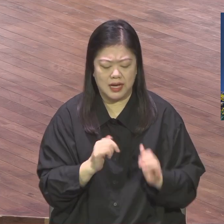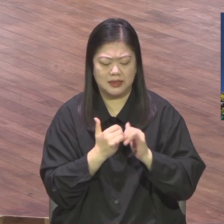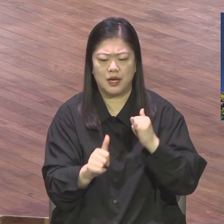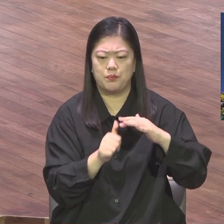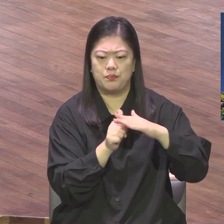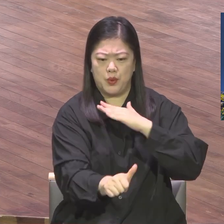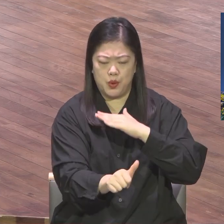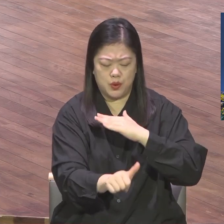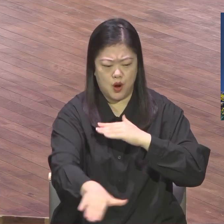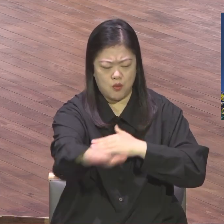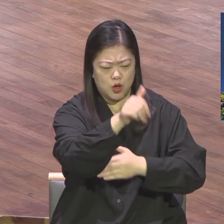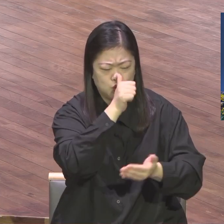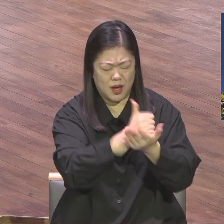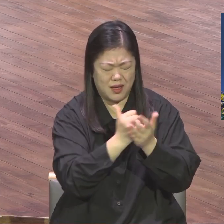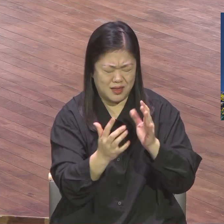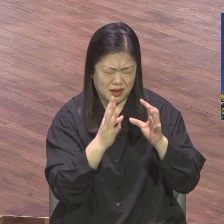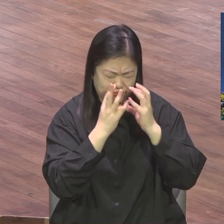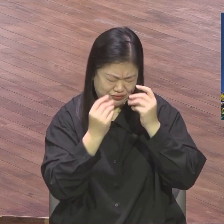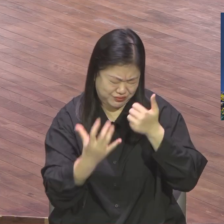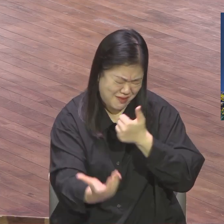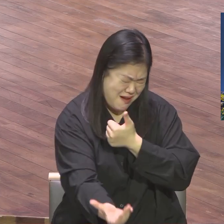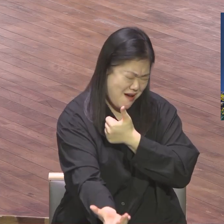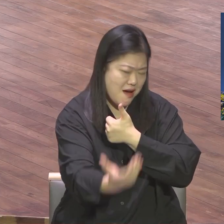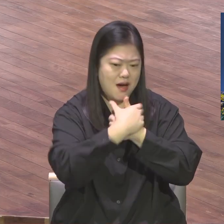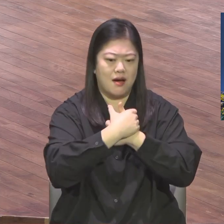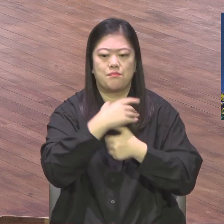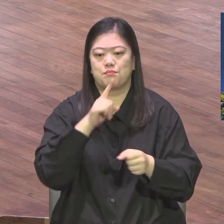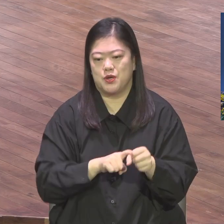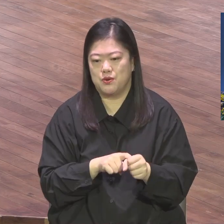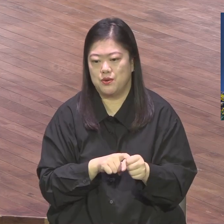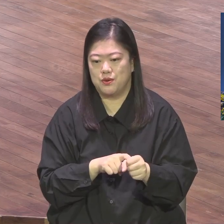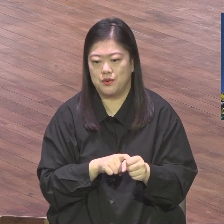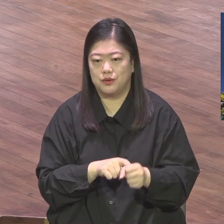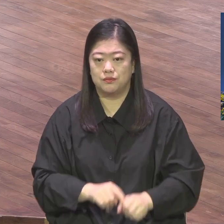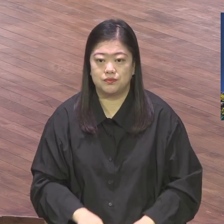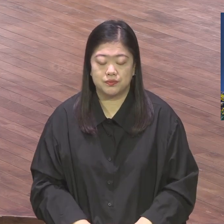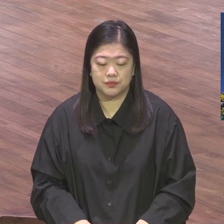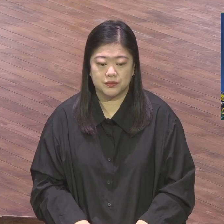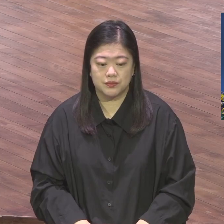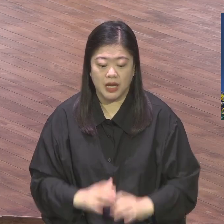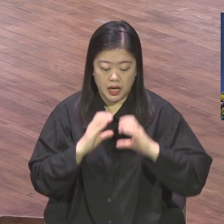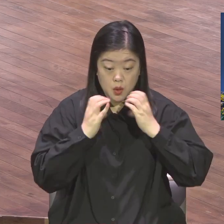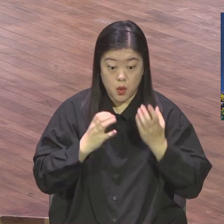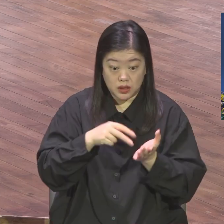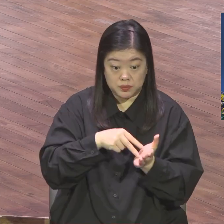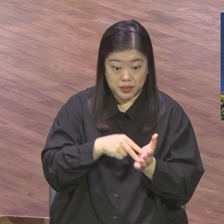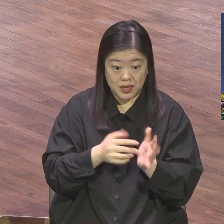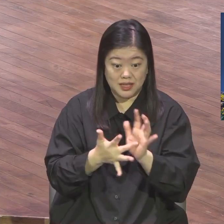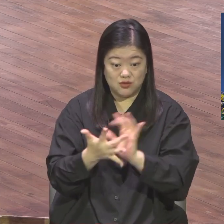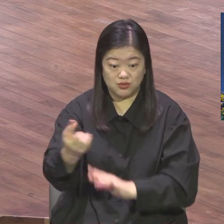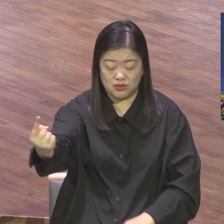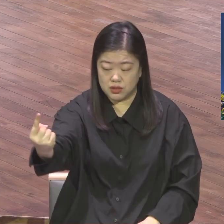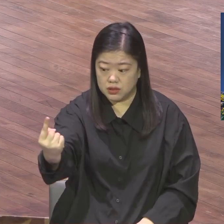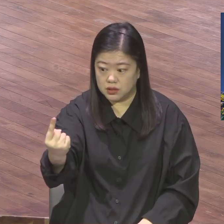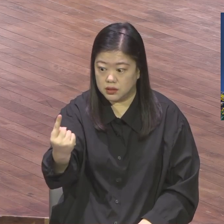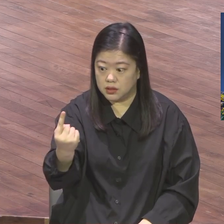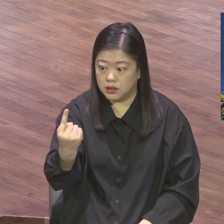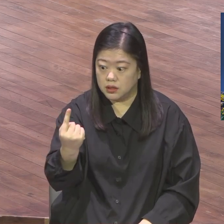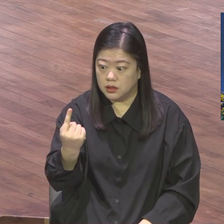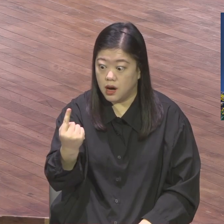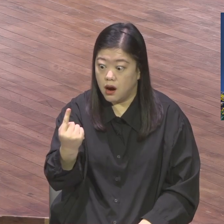거예요. 요한복음 1장 29절에 보면 세례 요한이 자기에게 나오시는 예수님을 보고 이렇게 고백합니다.